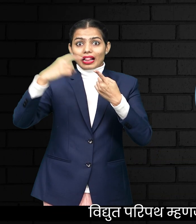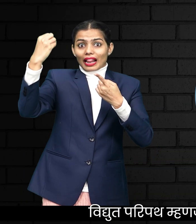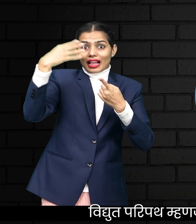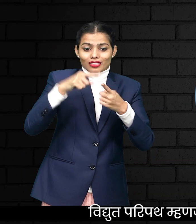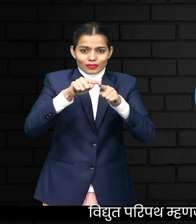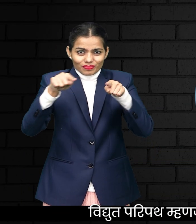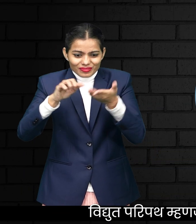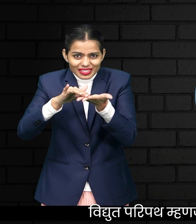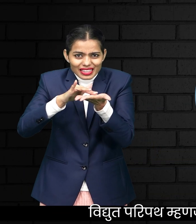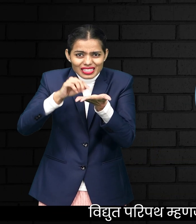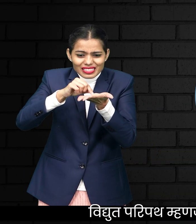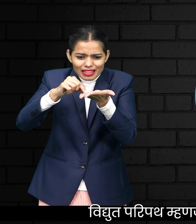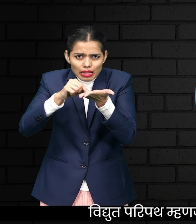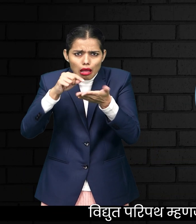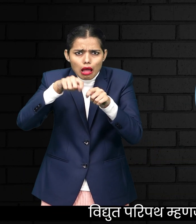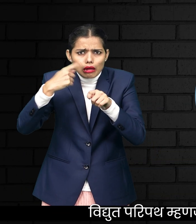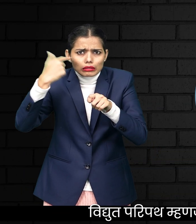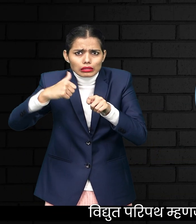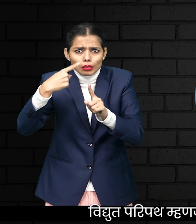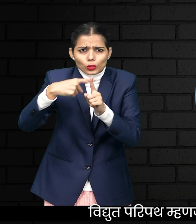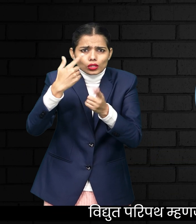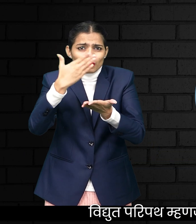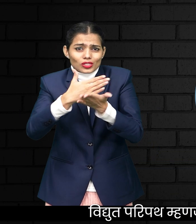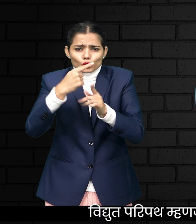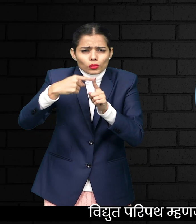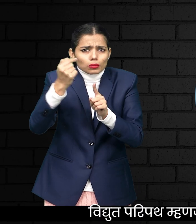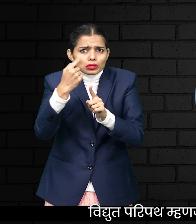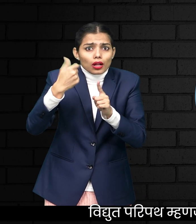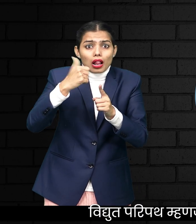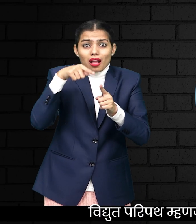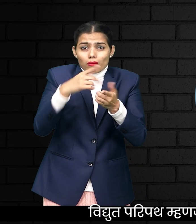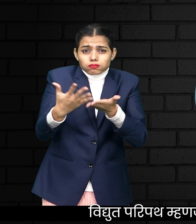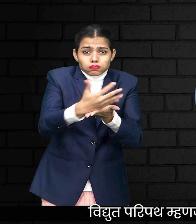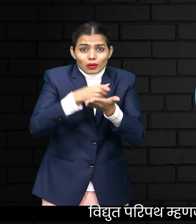विद्युत परिपथ म्हणजे एक बंद वाहक लूप किंवा मार्ग,